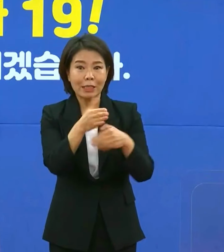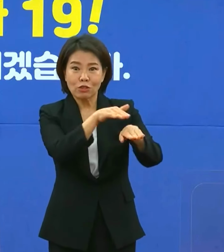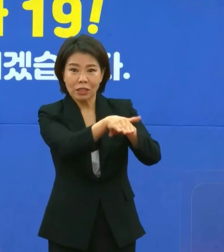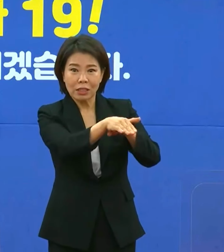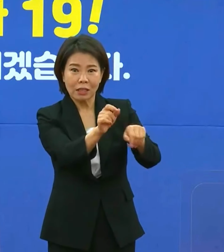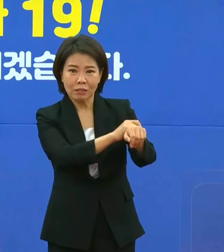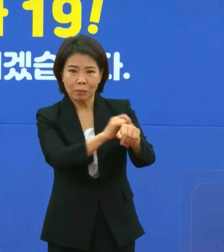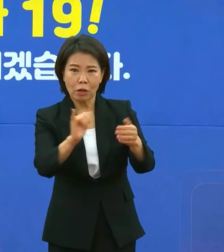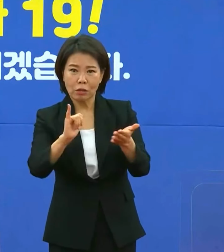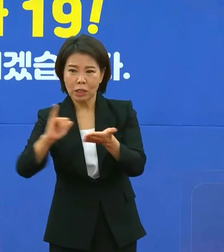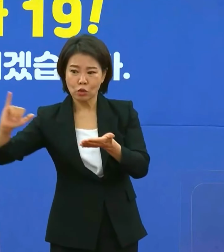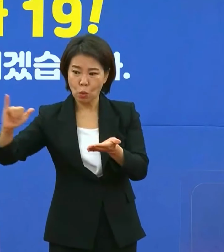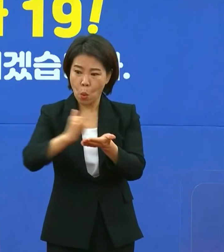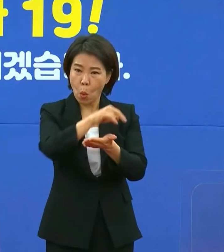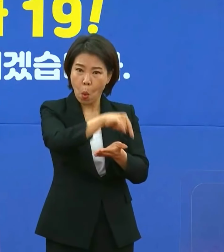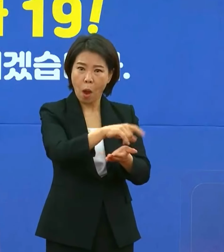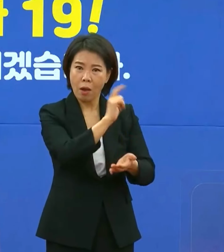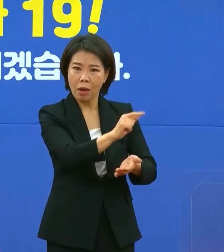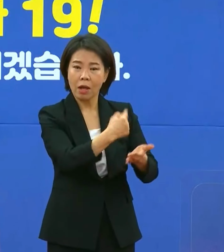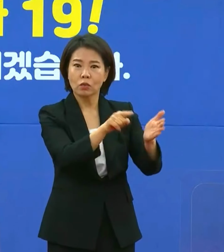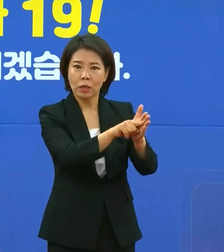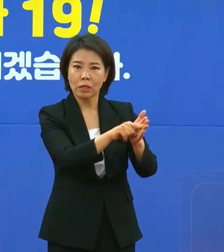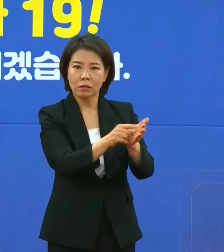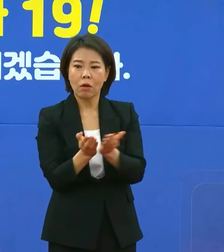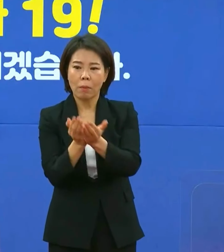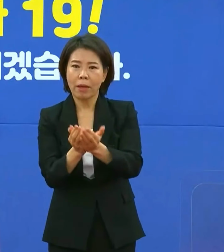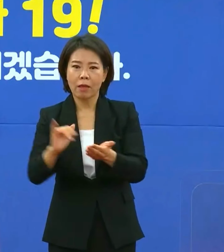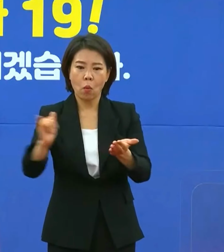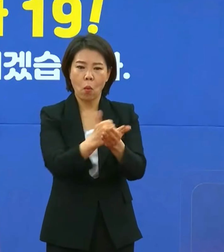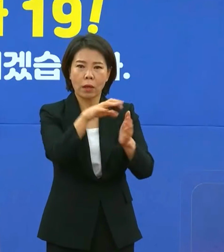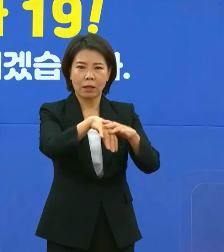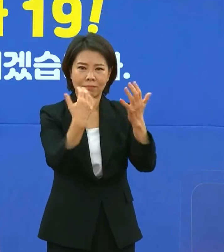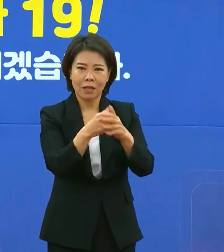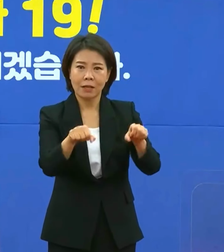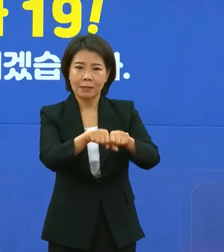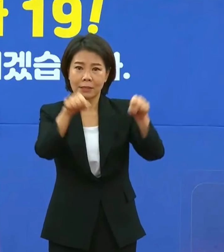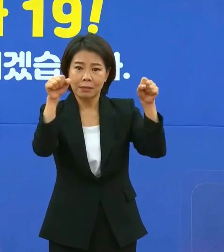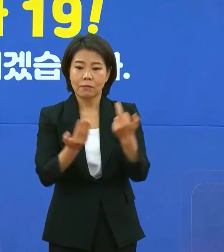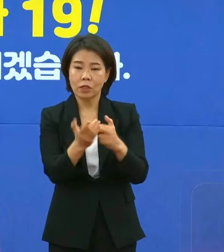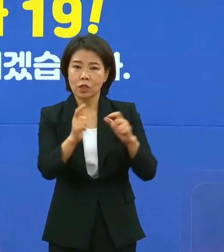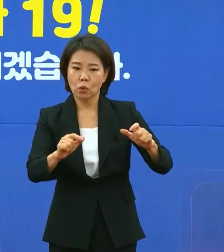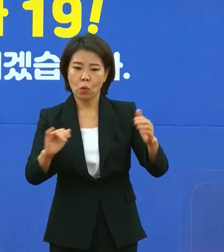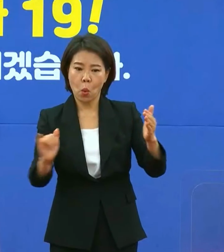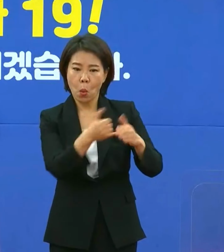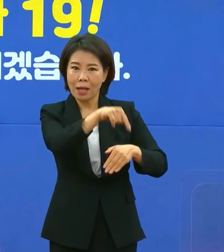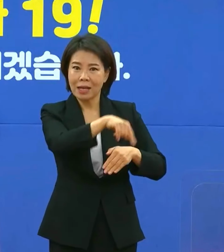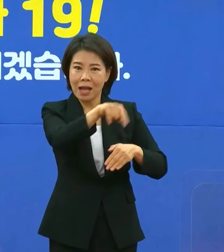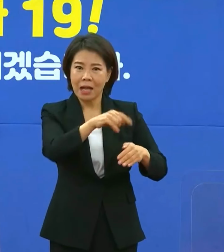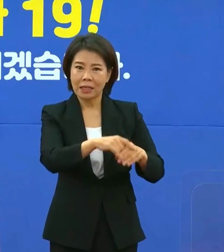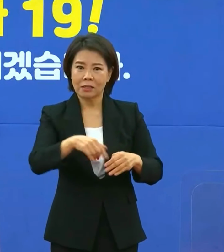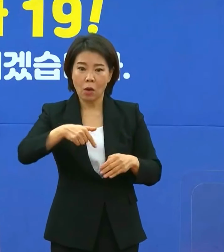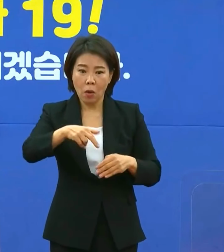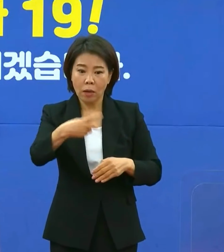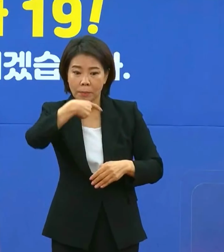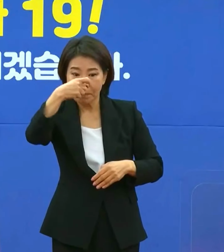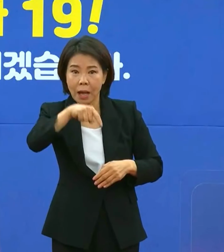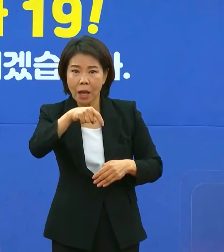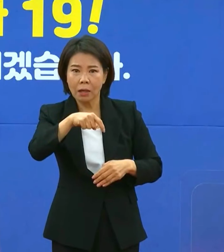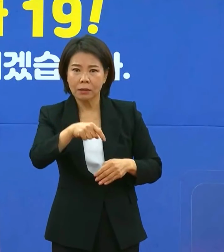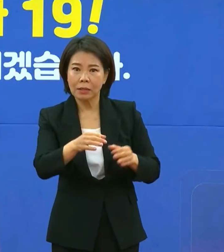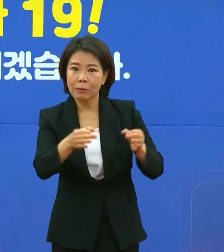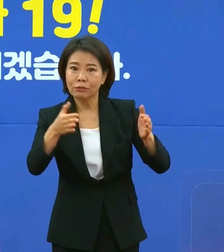특별 입도 절차를 강화하기 위해서 공 항만 달걀 감시 시스템과 제주 공항 내에 워크 스루 선별 진로 서는